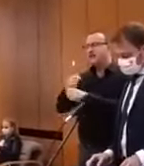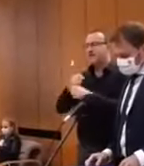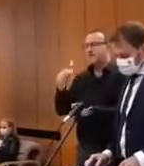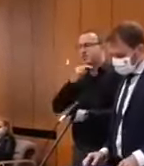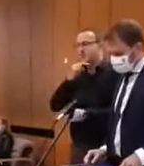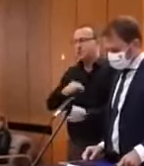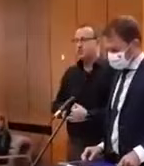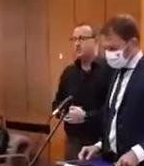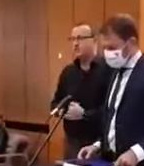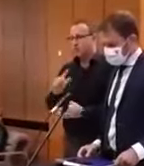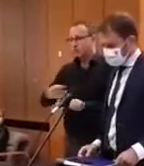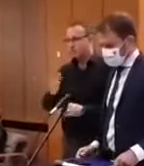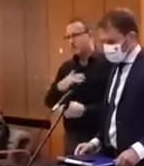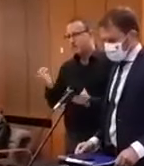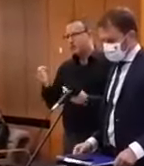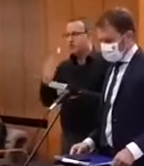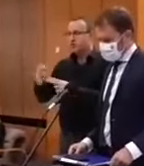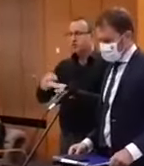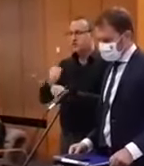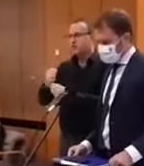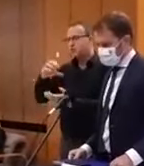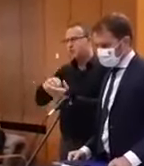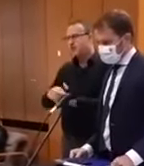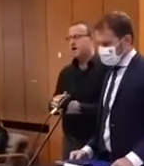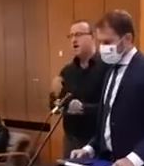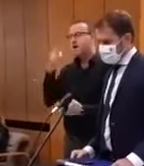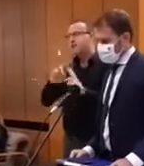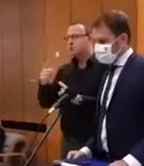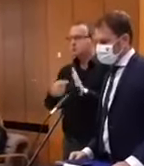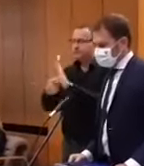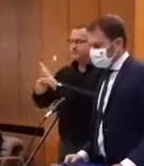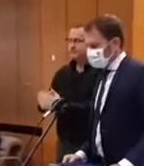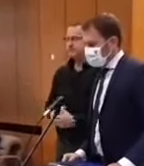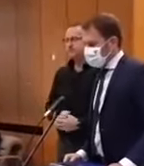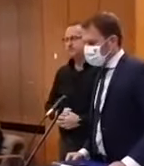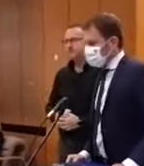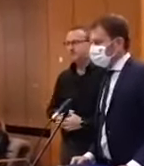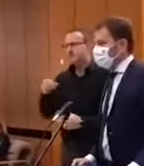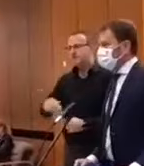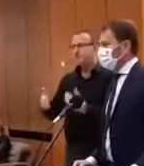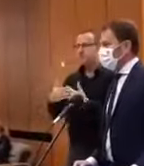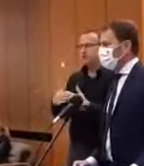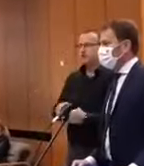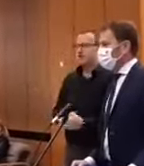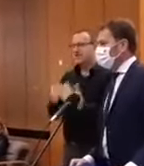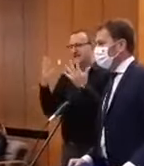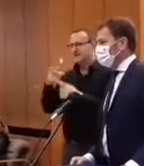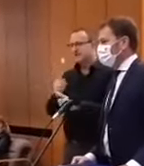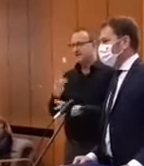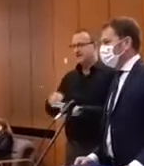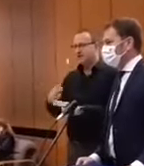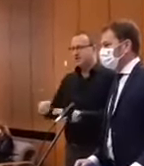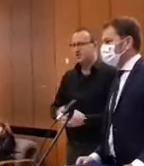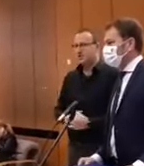čiže máme nejaké konkrétne riešenia a kedy si to mohli teda pracovať. Existuje približne 10 už konkrétnych riešení